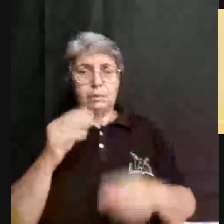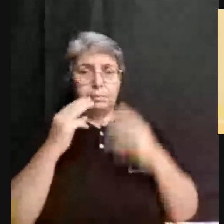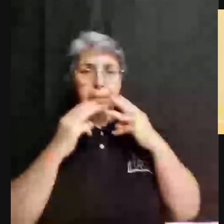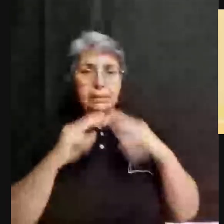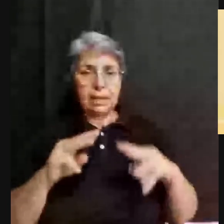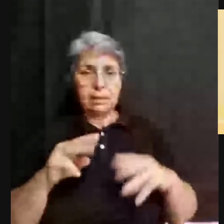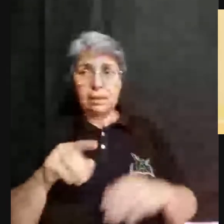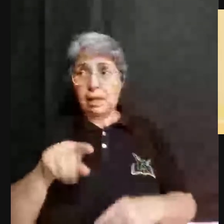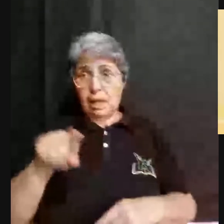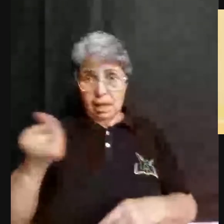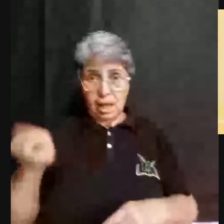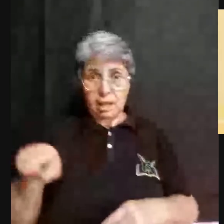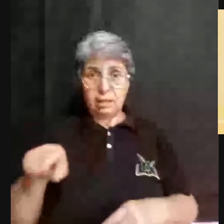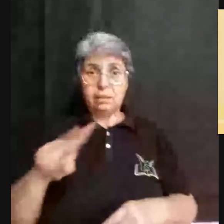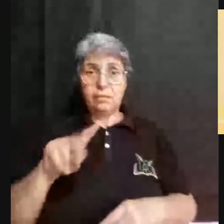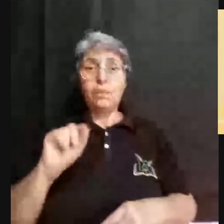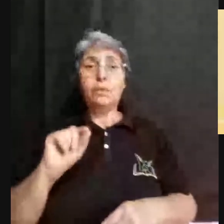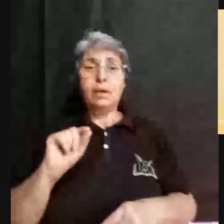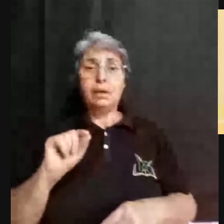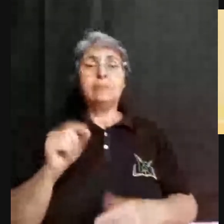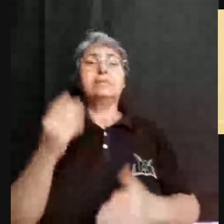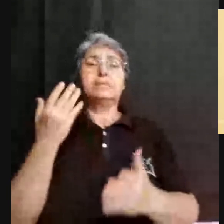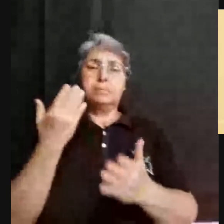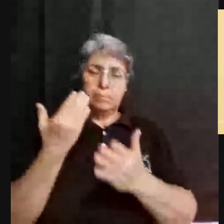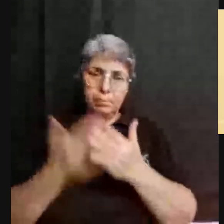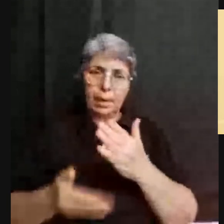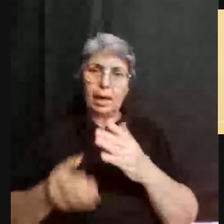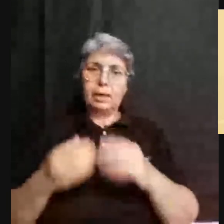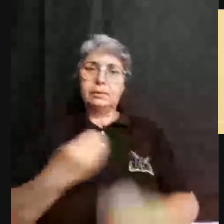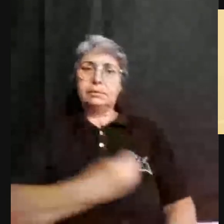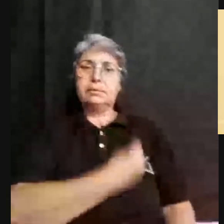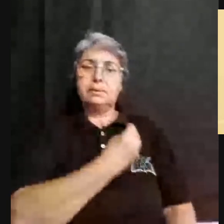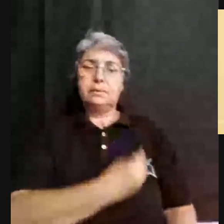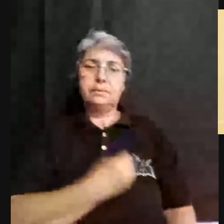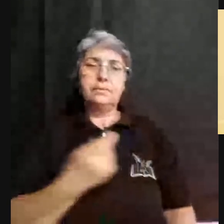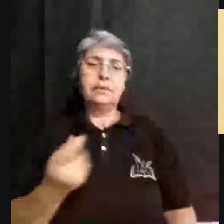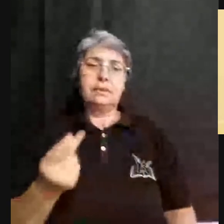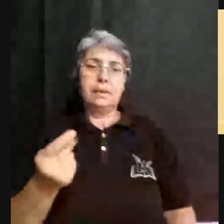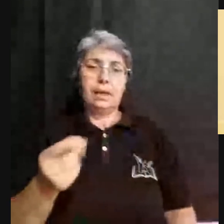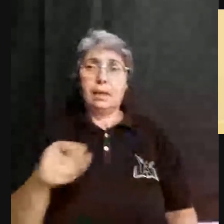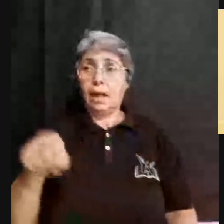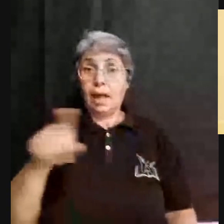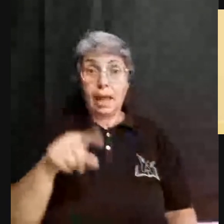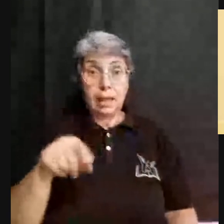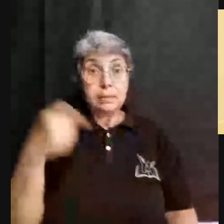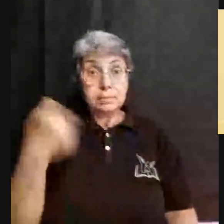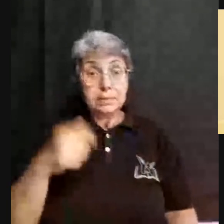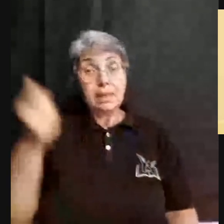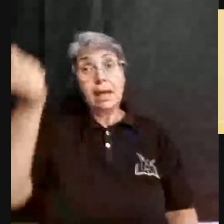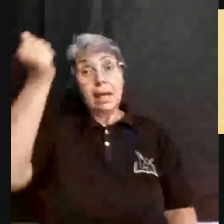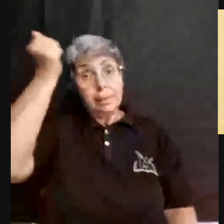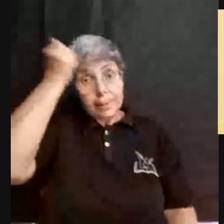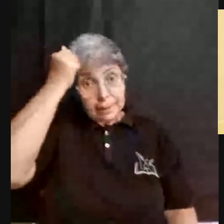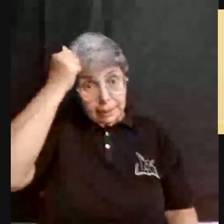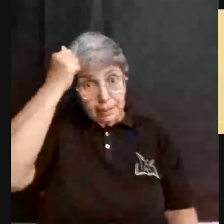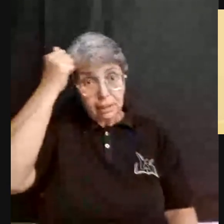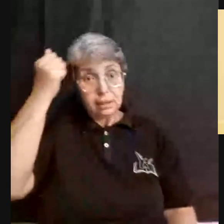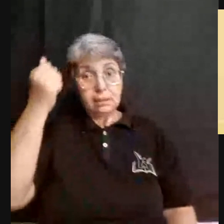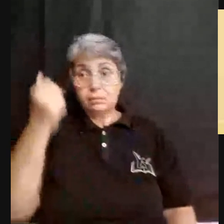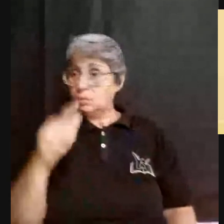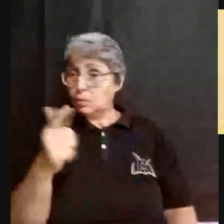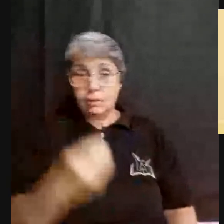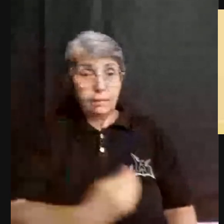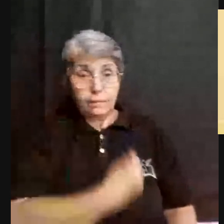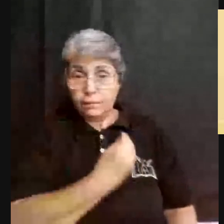perdição eterna, pois devem arrepender-se e ser salvos no final. Nunca poderão reaver o que perderam mediante o